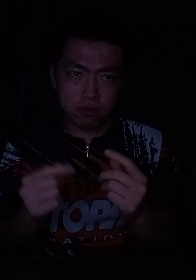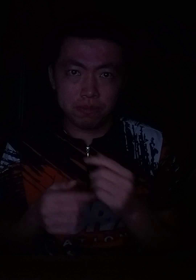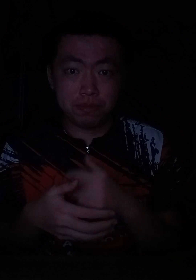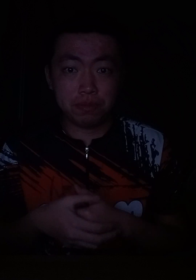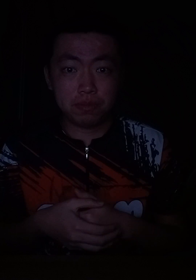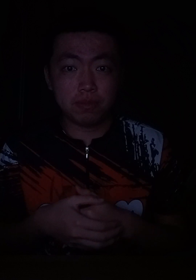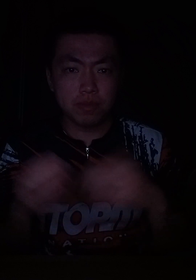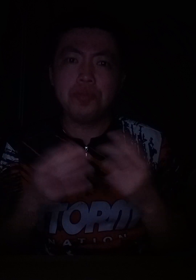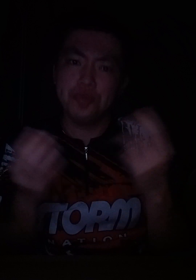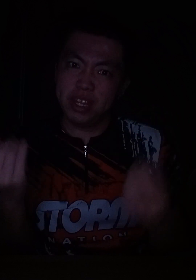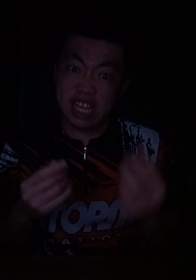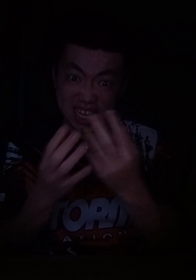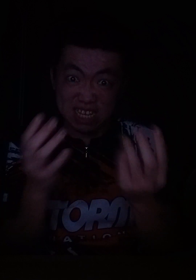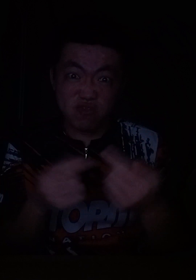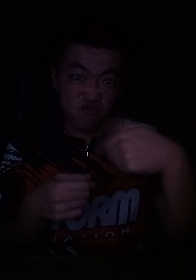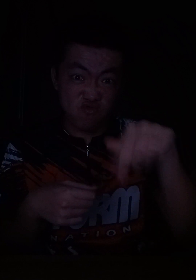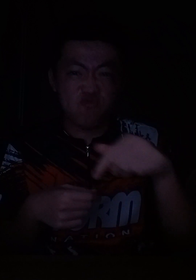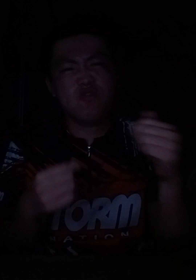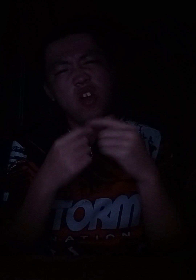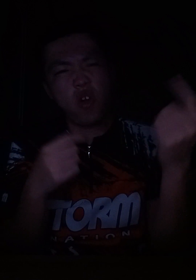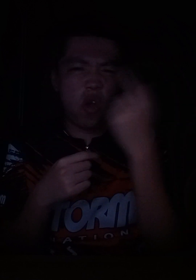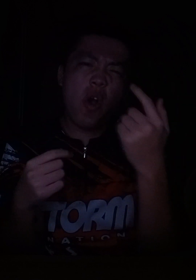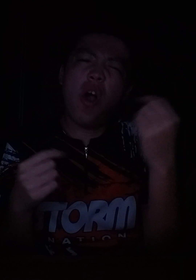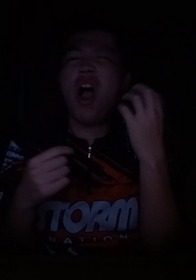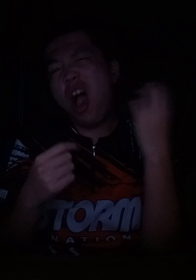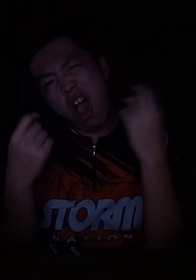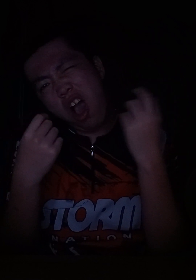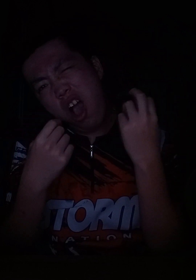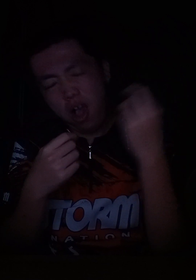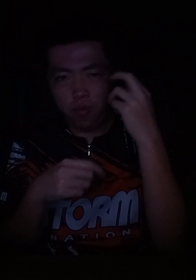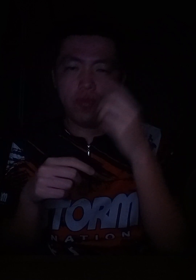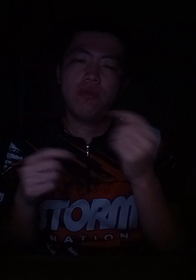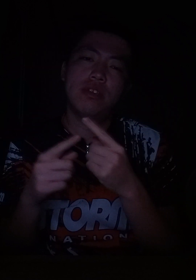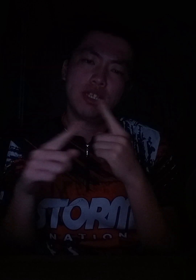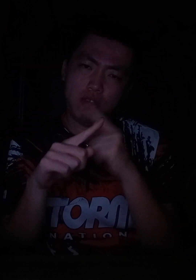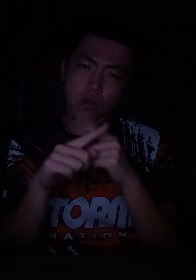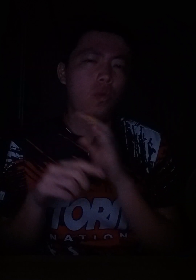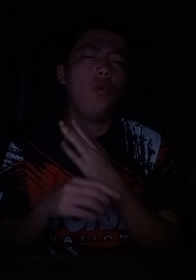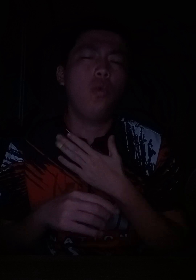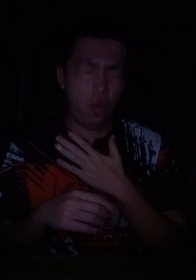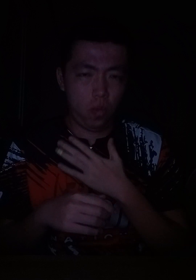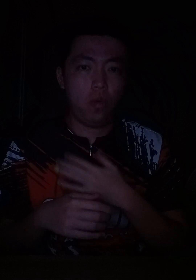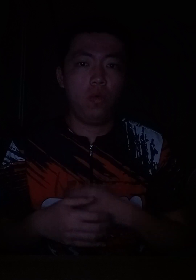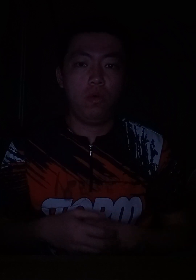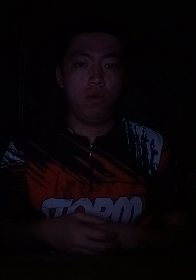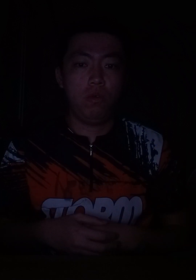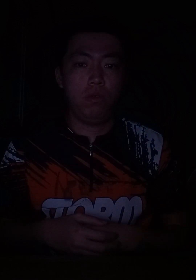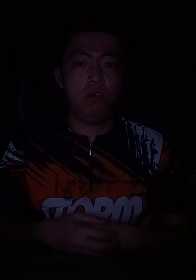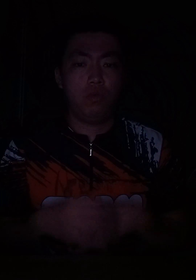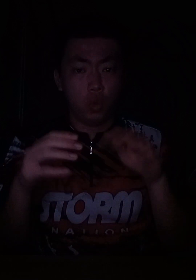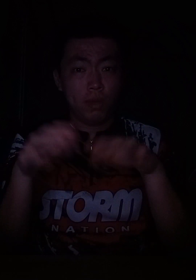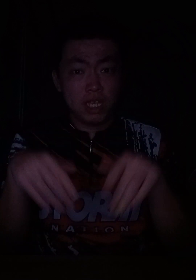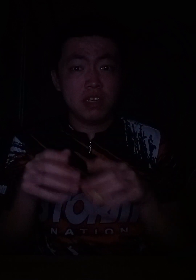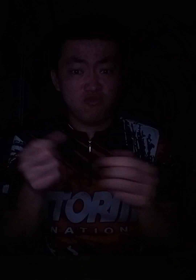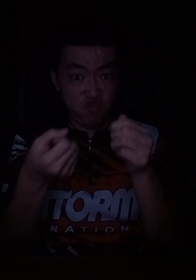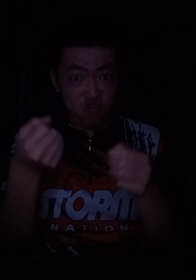시민 2명이 이 남성이 휘두른 물체에 얼굴에 상처를 입었지만 크게 다치진 않았습니다. 소방대원이 운전석을 뜯어내려